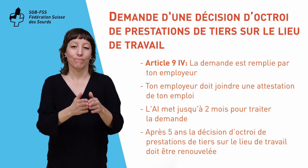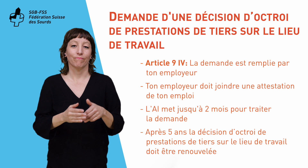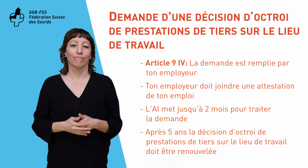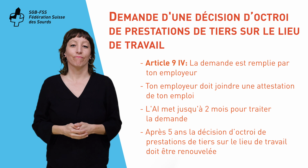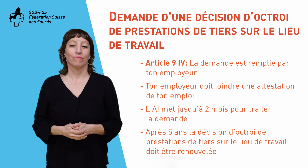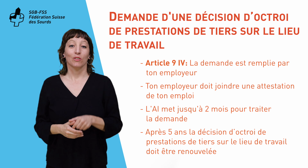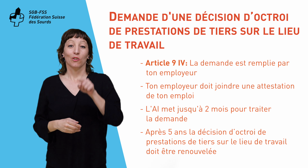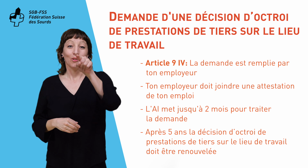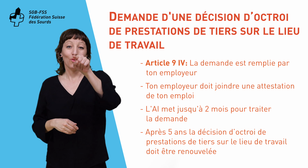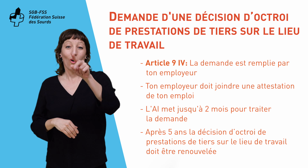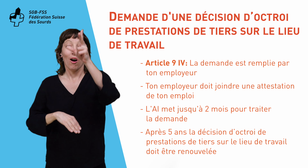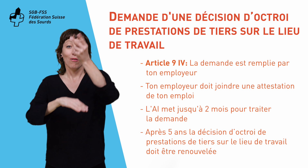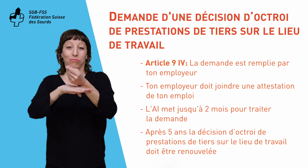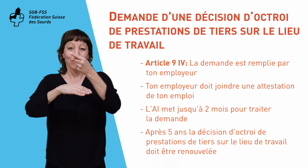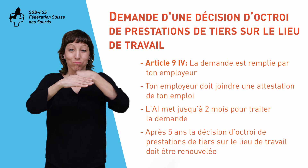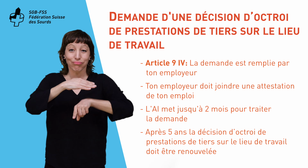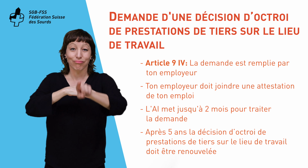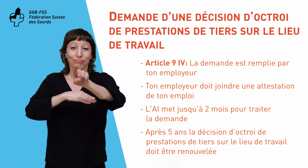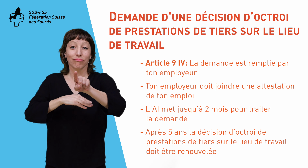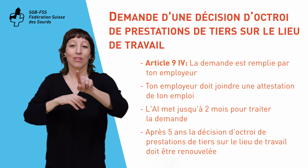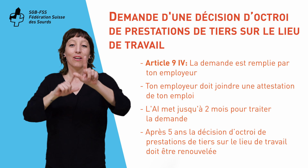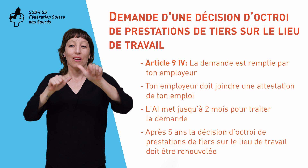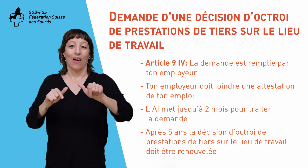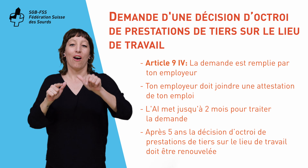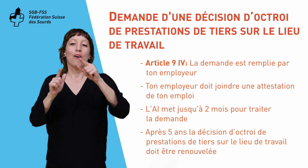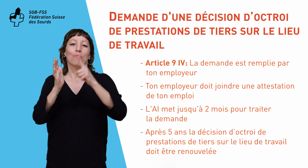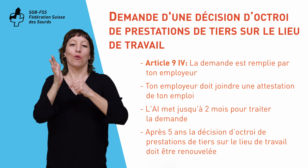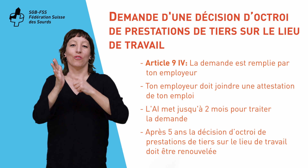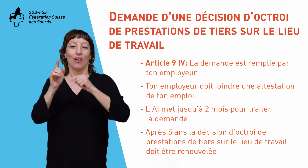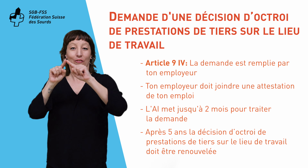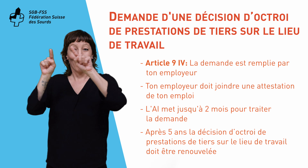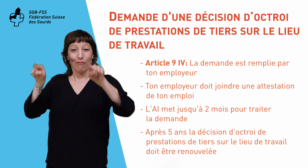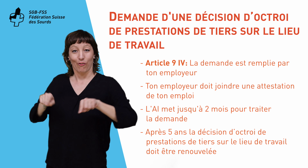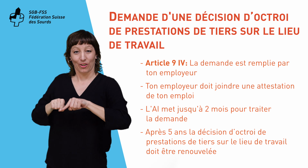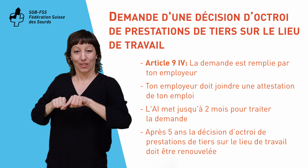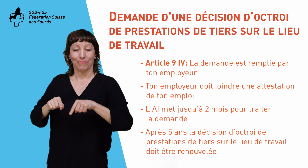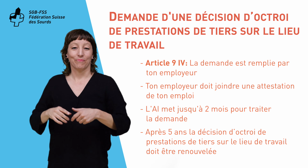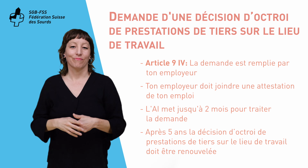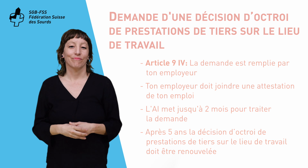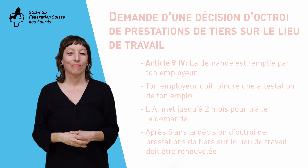renouvelée. Tu trouveras un modèle dans la zone de téléchargement.